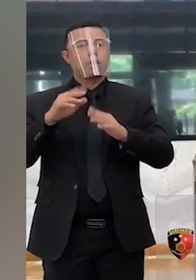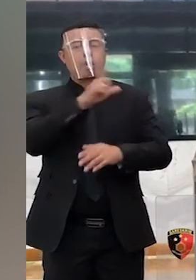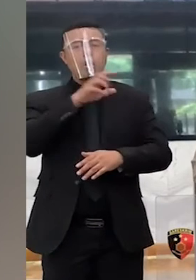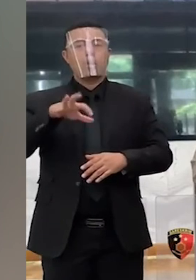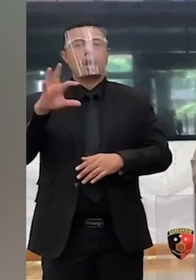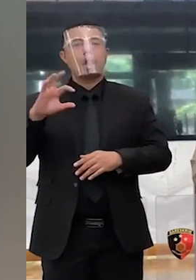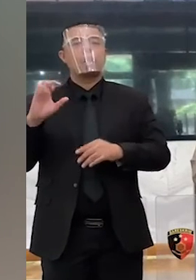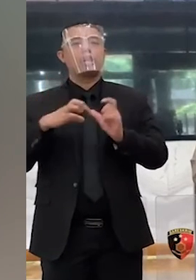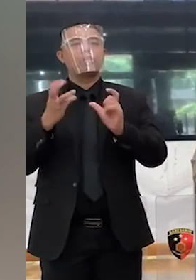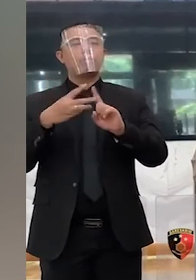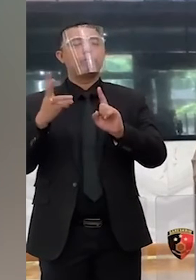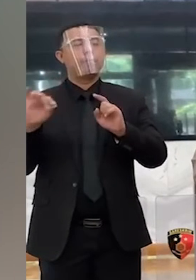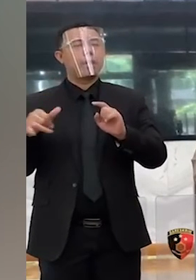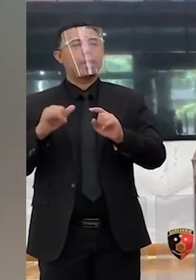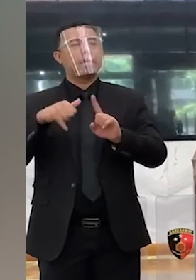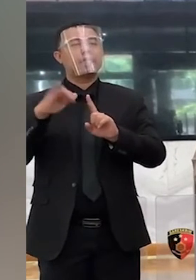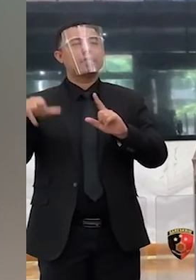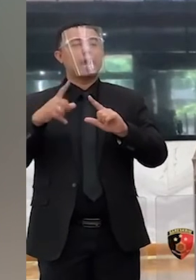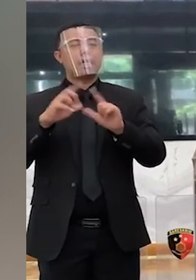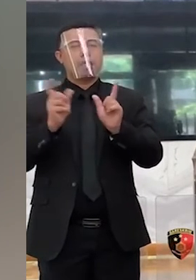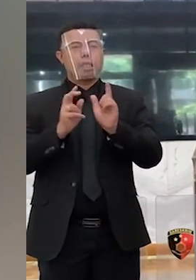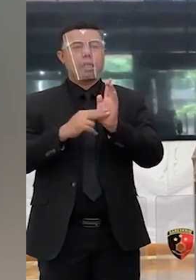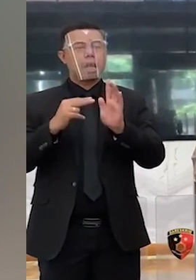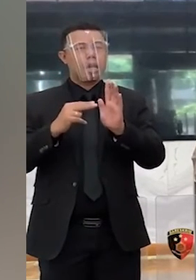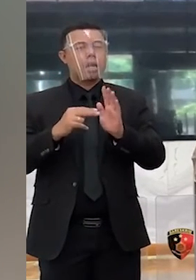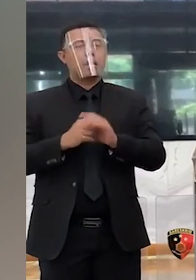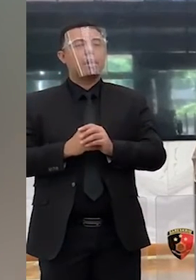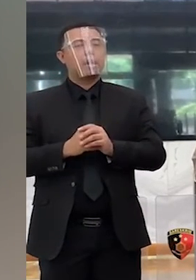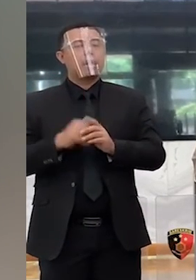Kelurahan Sumber Kejayan, Kecamatan Mayang.